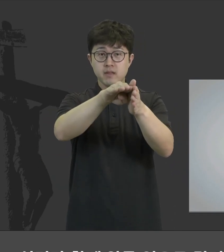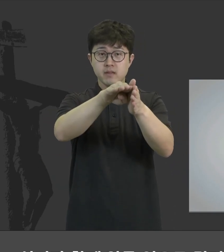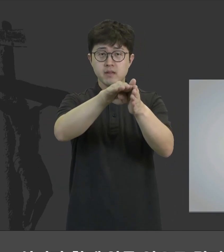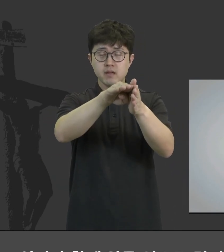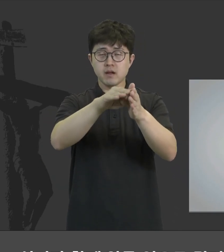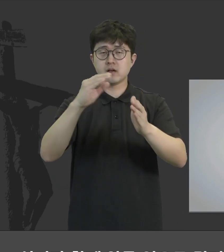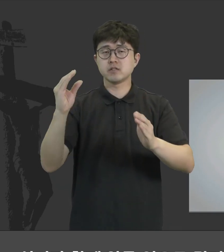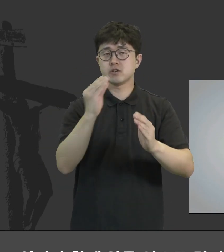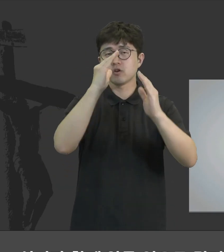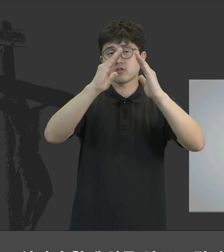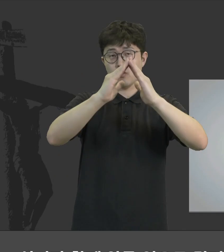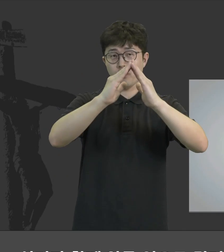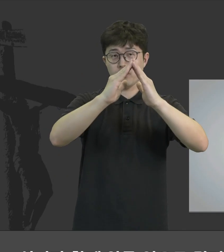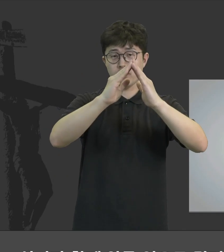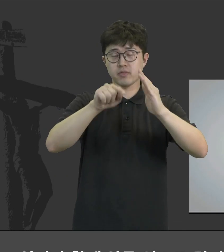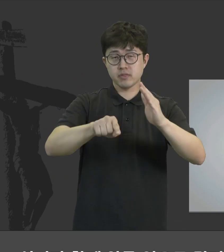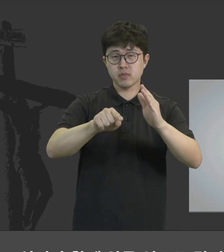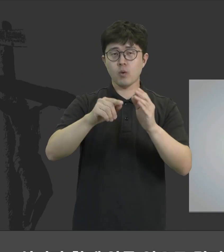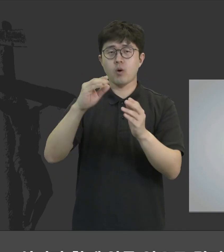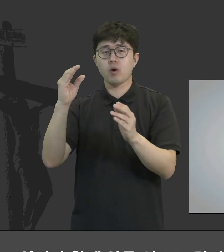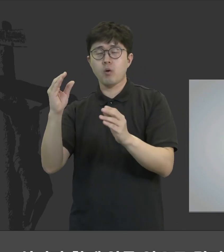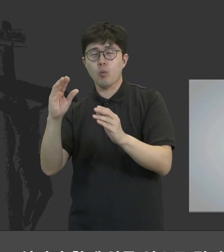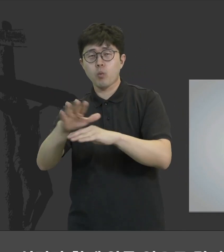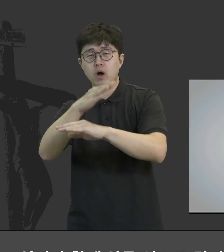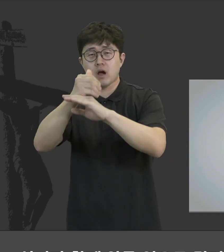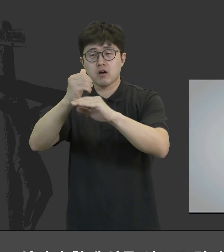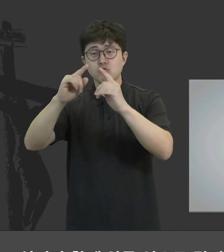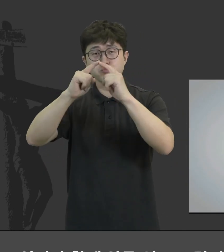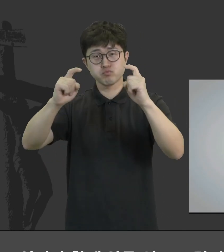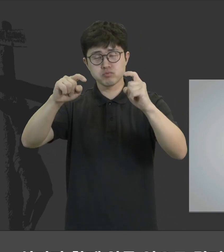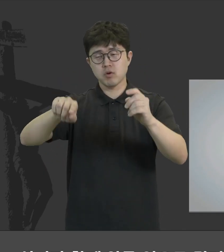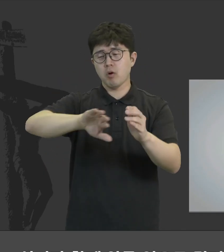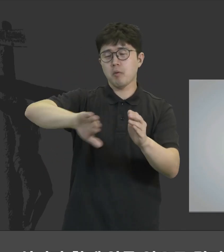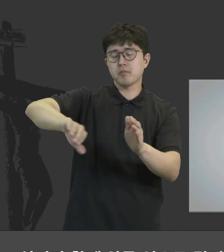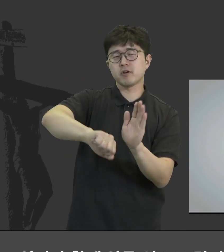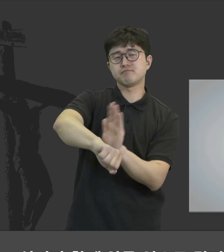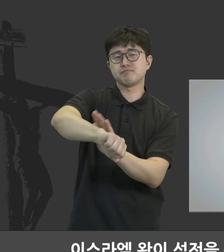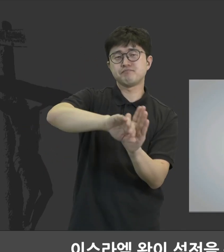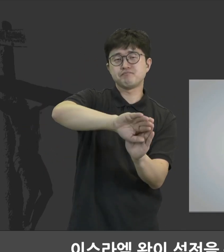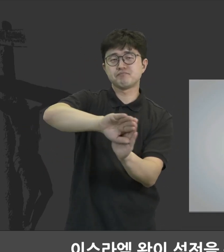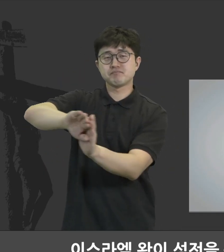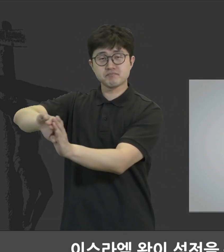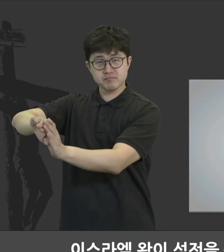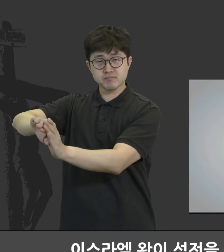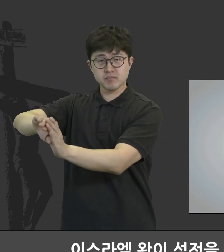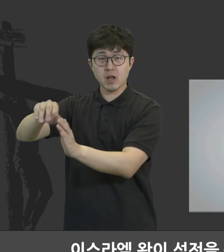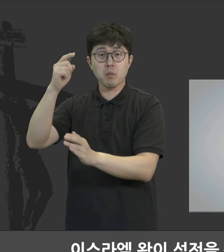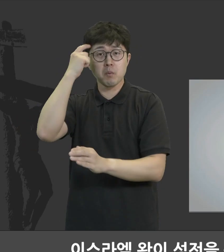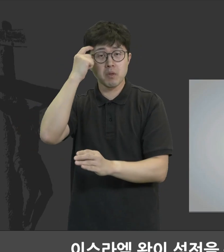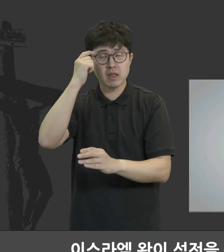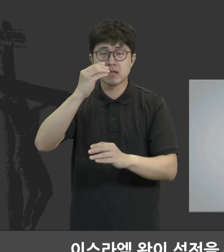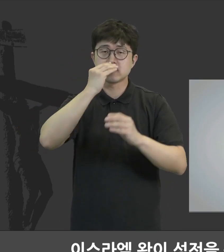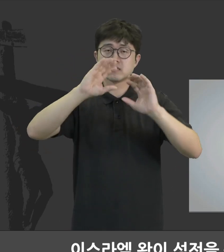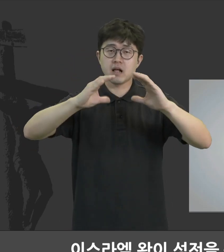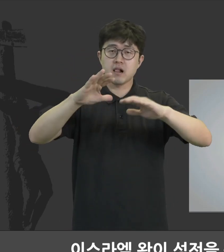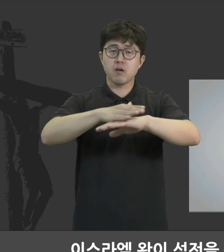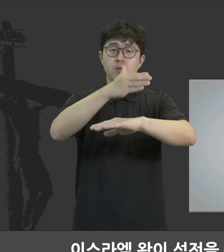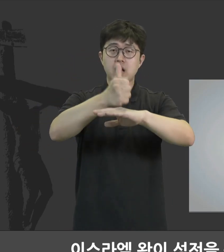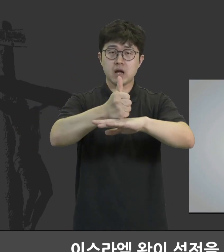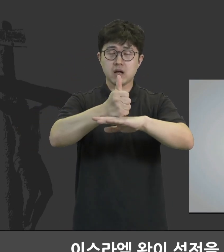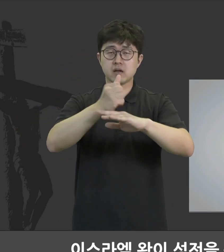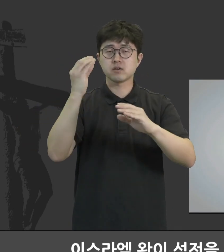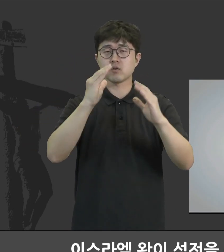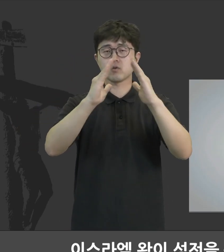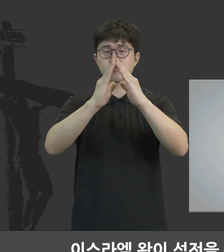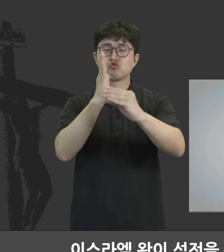언약궤가 성전과 함께 왕궁 옆으로 밀려났다는 점입니다. 이스라엘 왕이 성전을 중심으로